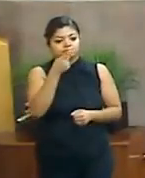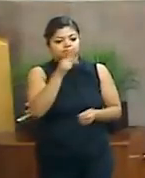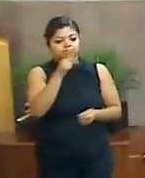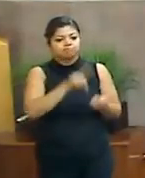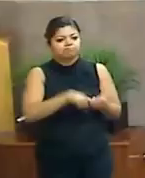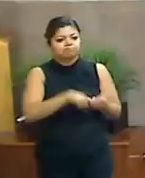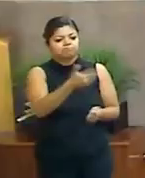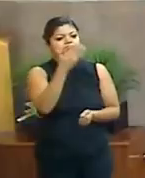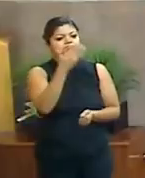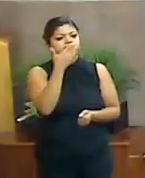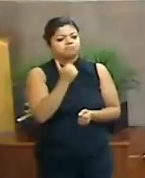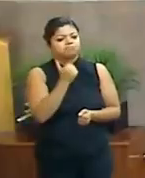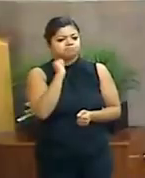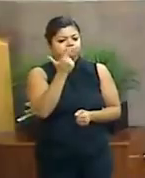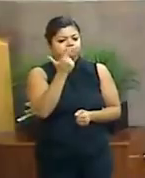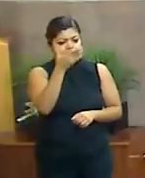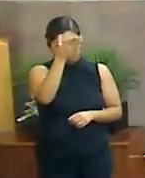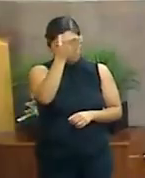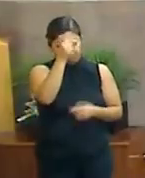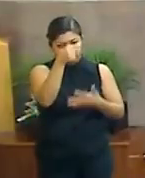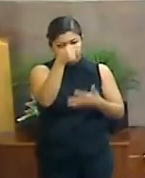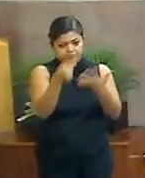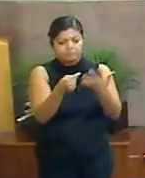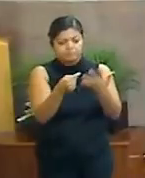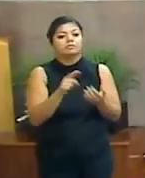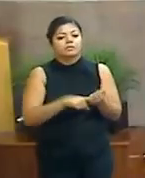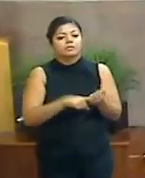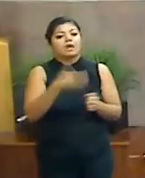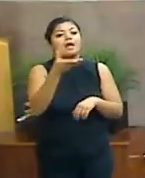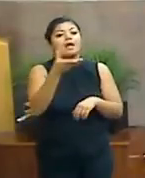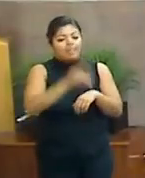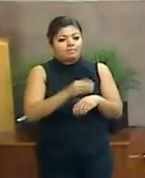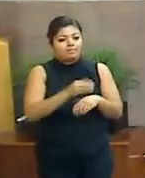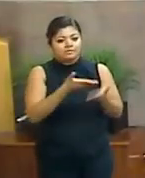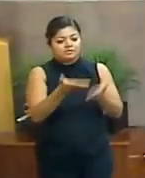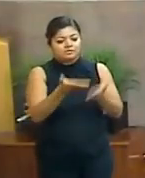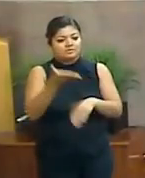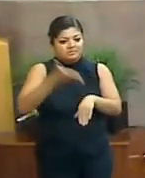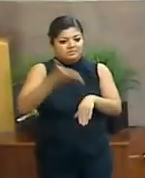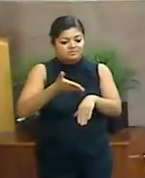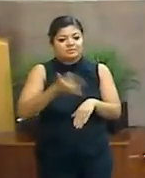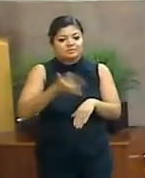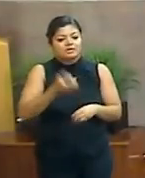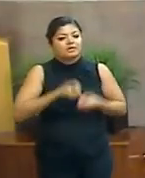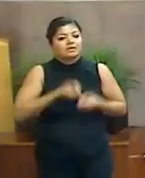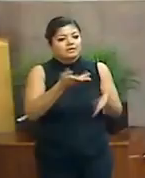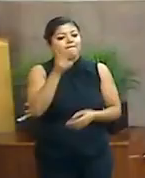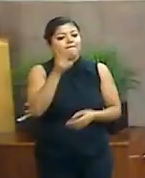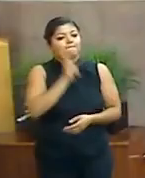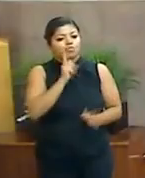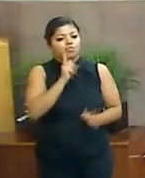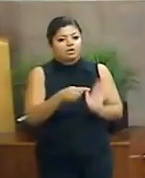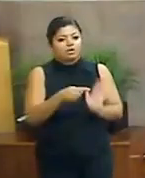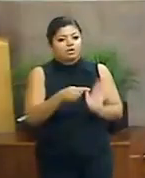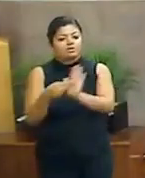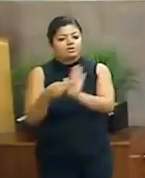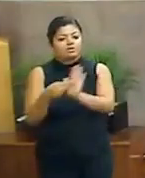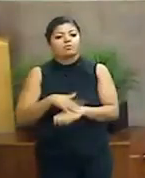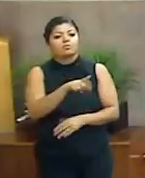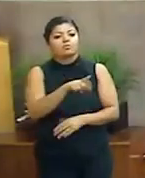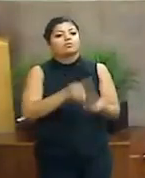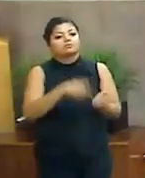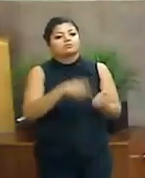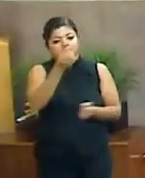argumentos relacionados por la carta de emplazamiento admisión del procedimiento especial sancionador y el procedimiento de prueba porque son cuestiones novedosas